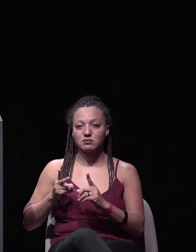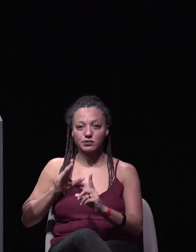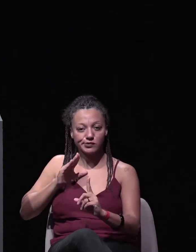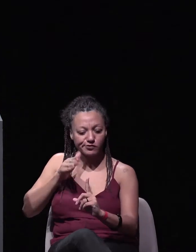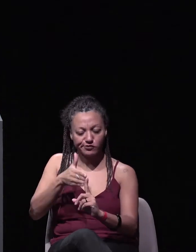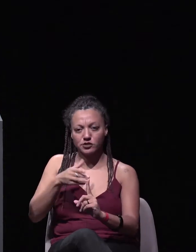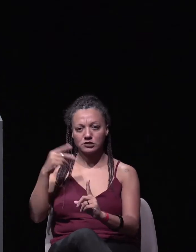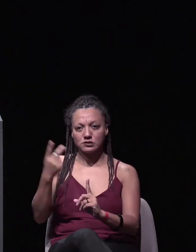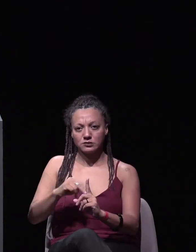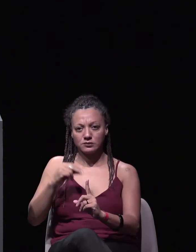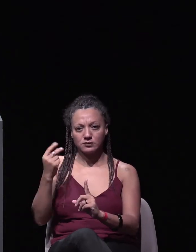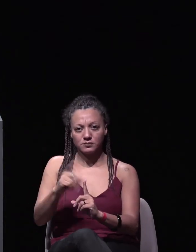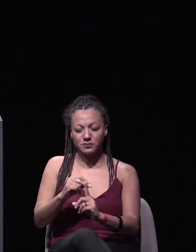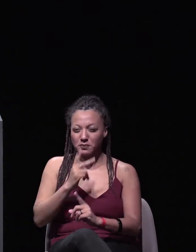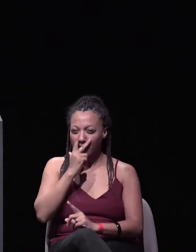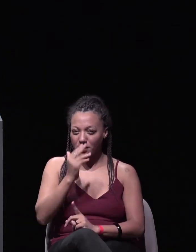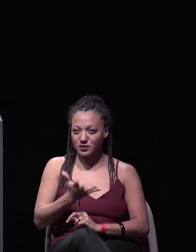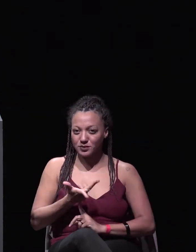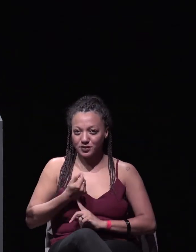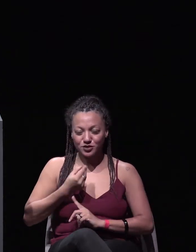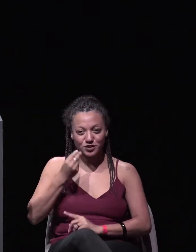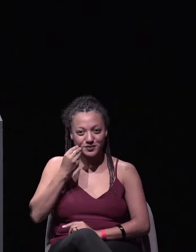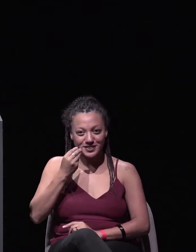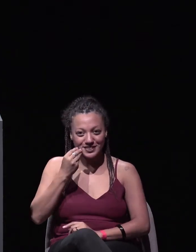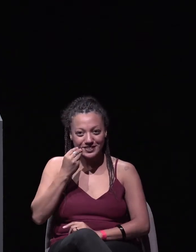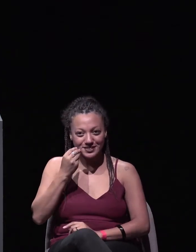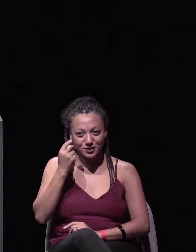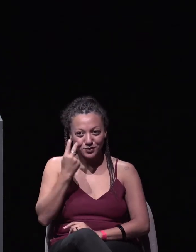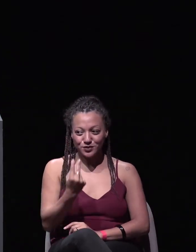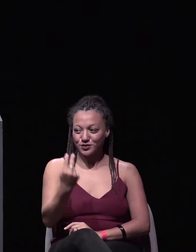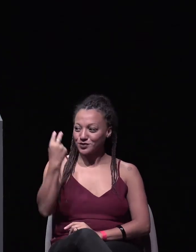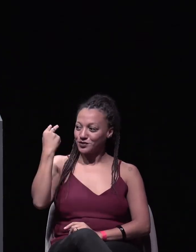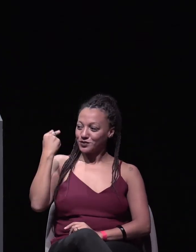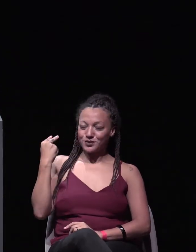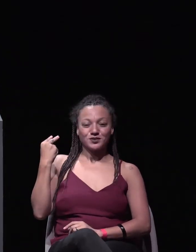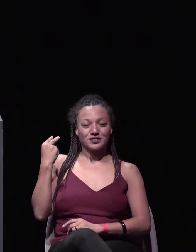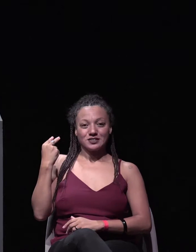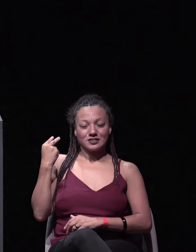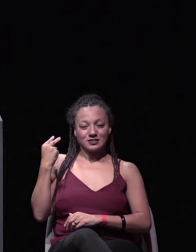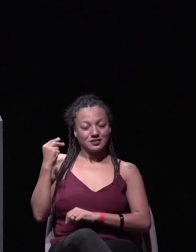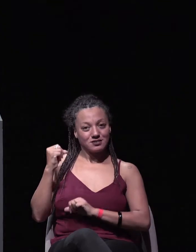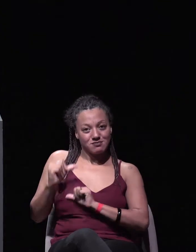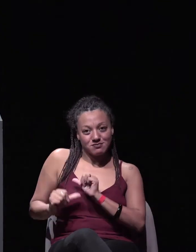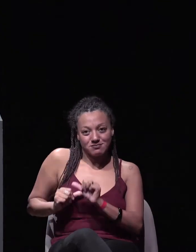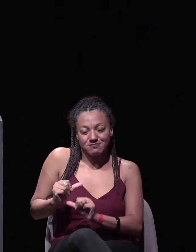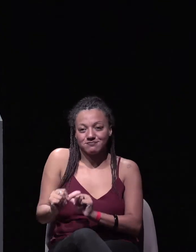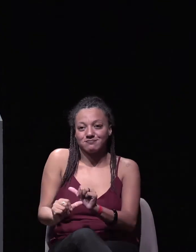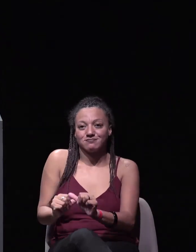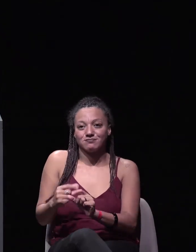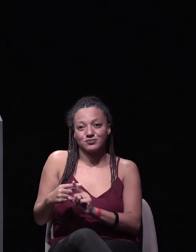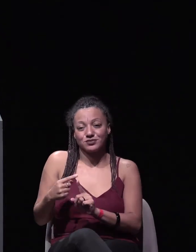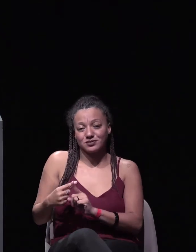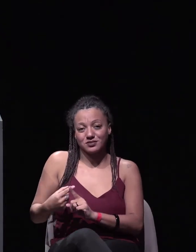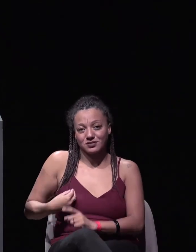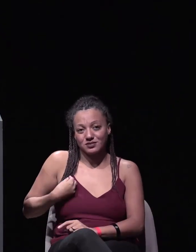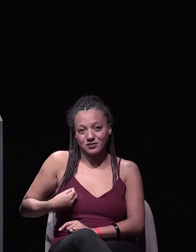estivesse tentando reparar essas existências alquebradas dos negros que estão vivendo nos Estados